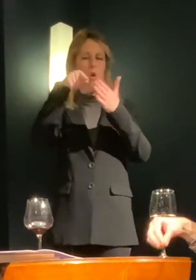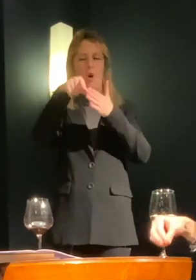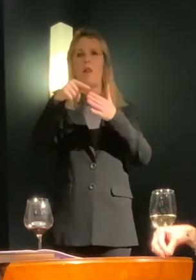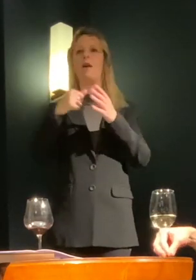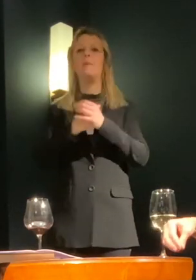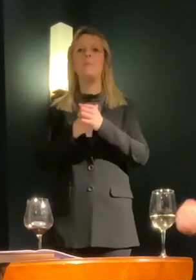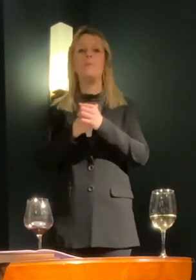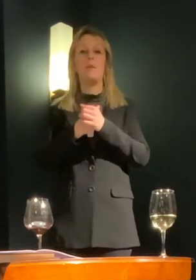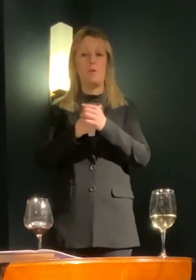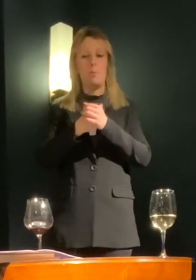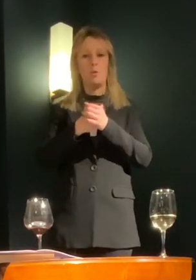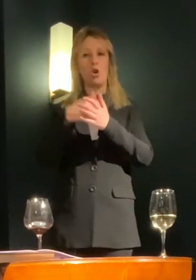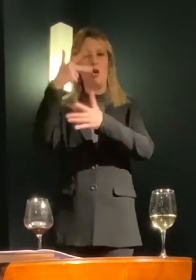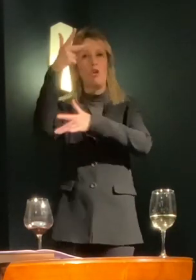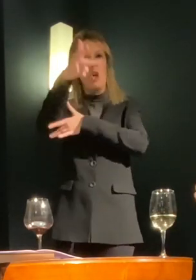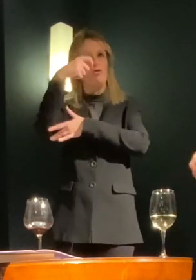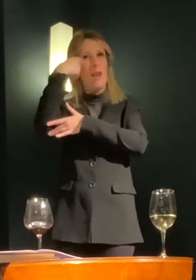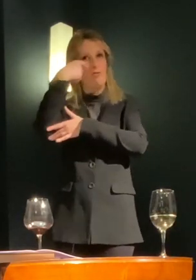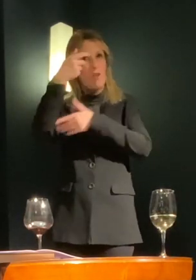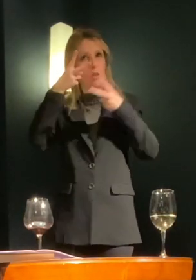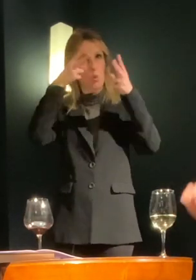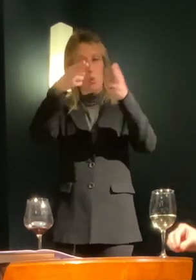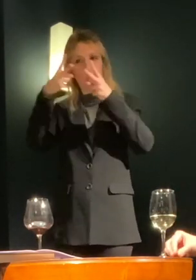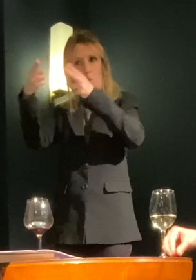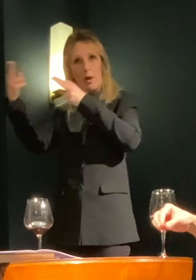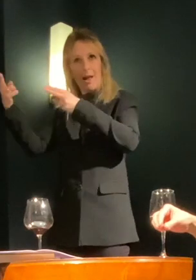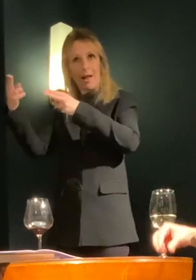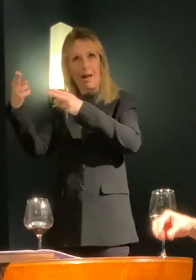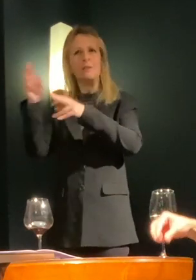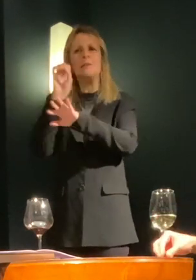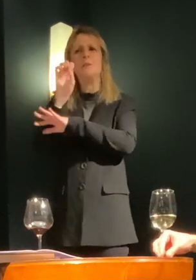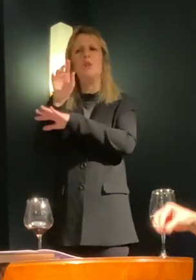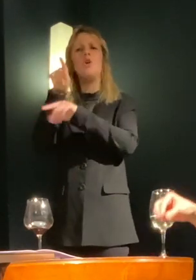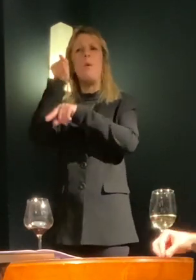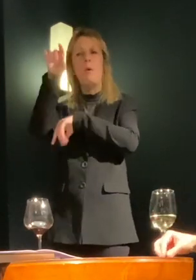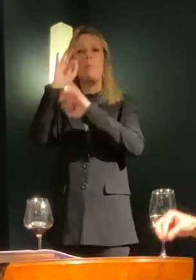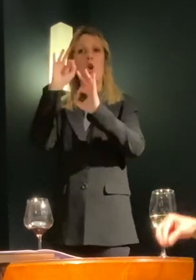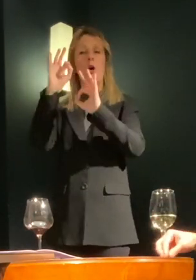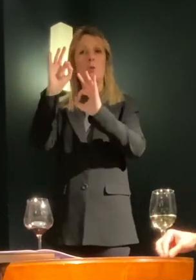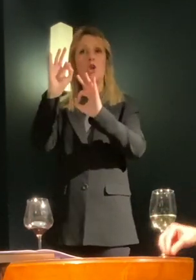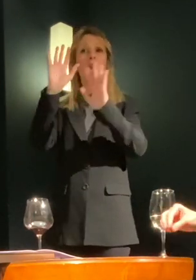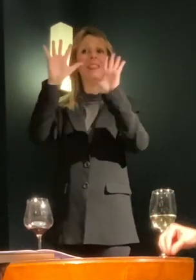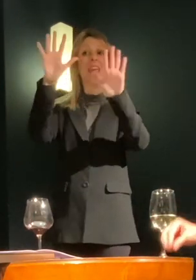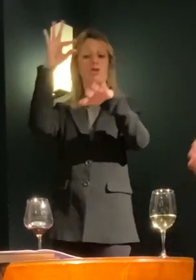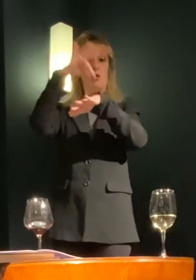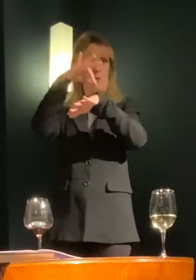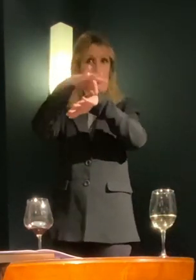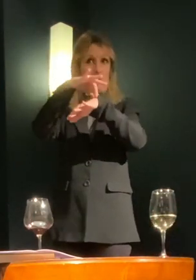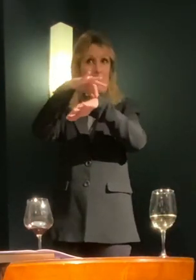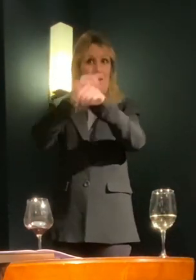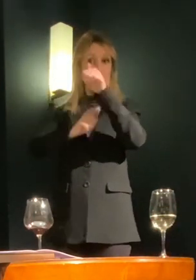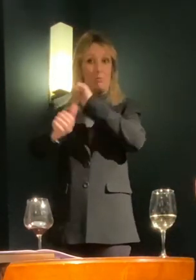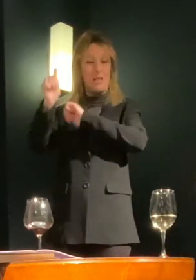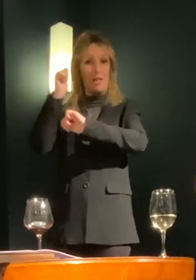e fai sceneggiatura, quando studi sceneggiatura ti insegnano che nei primi 10 minuti del primo episodio di una serie ci deve essere